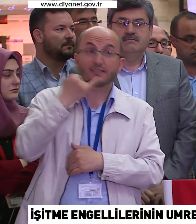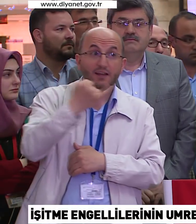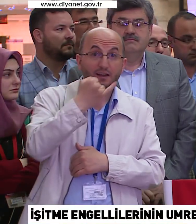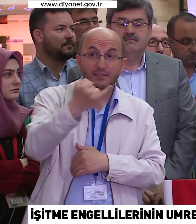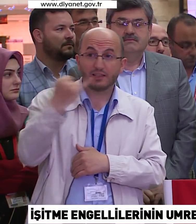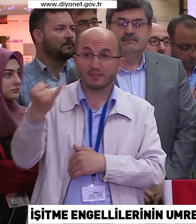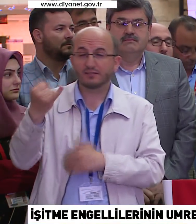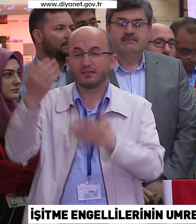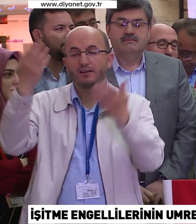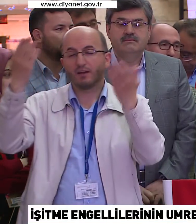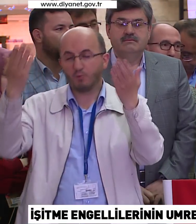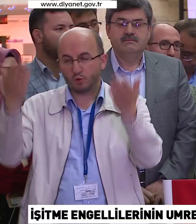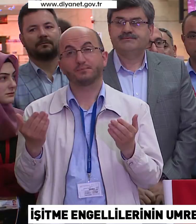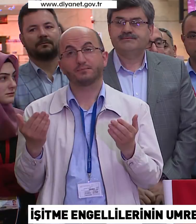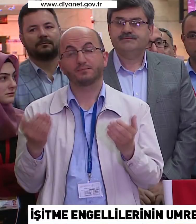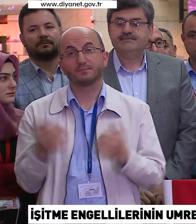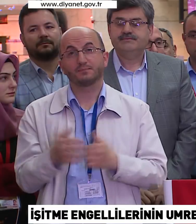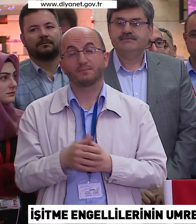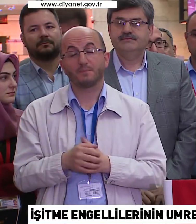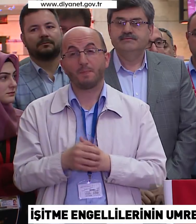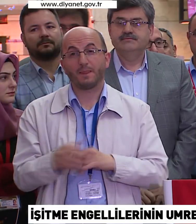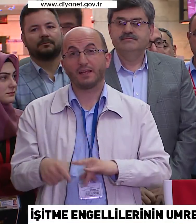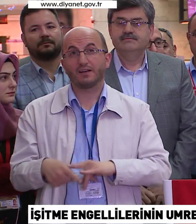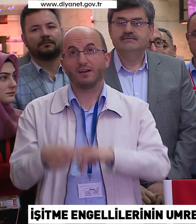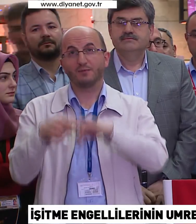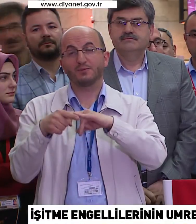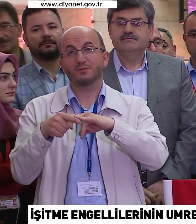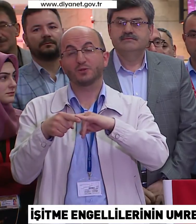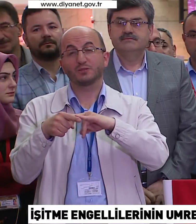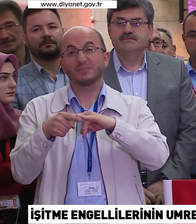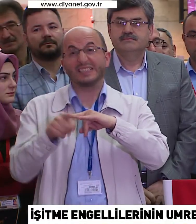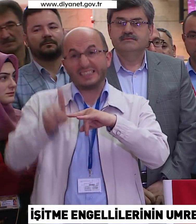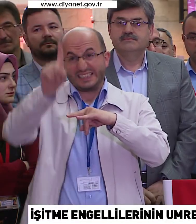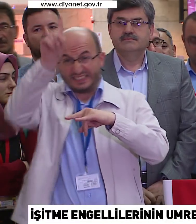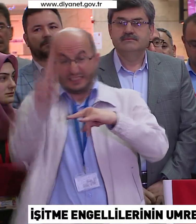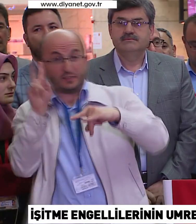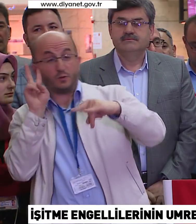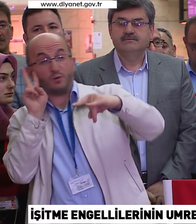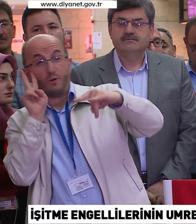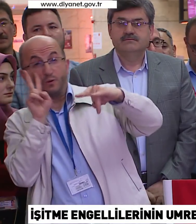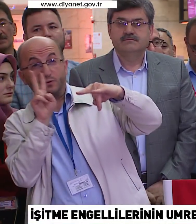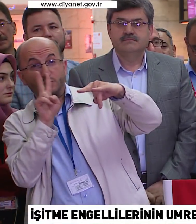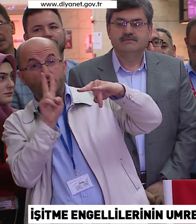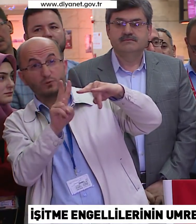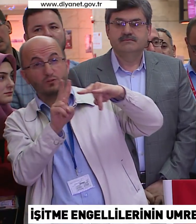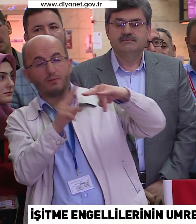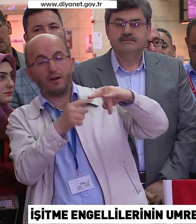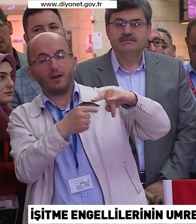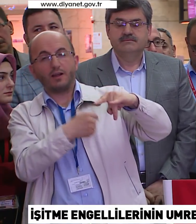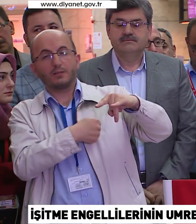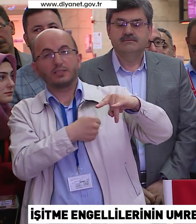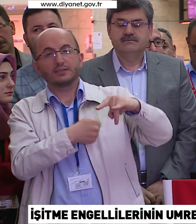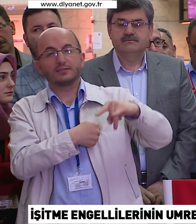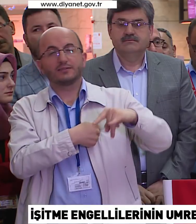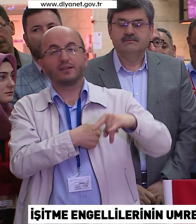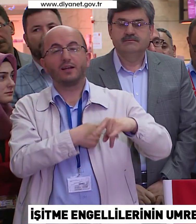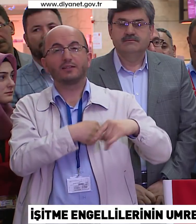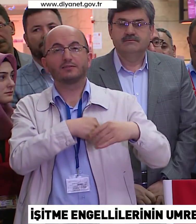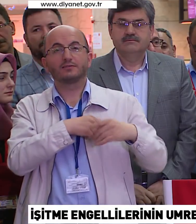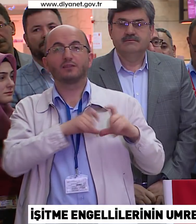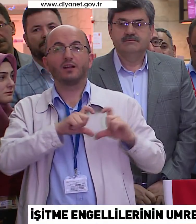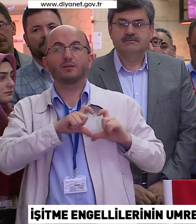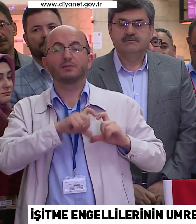ziyaretlerinizi kabul eylesin. Kabe-i Muazzama'yı ilk gördüğünüz zaman kalbinizden,